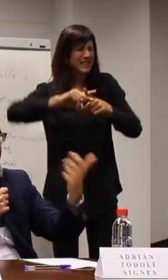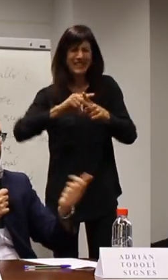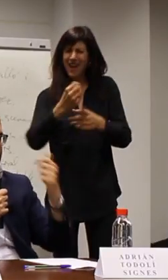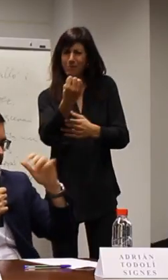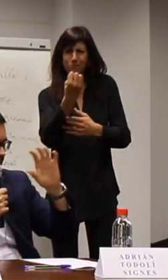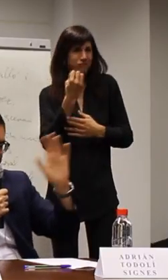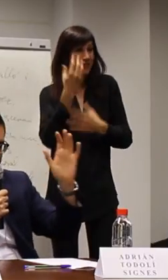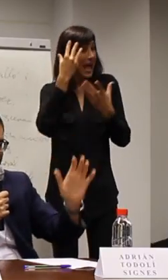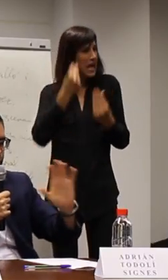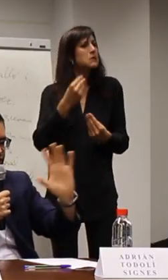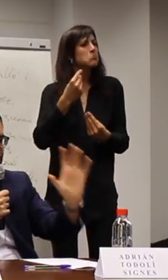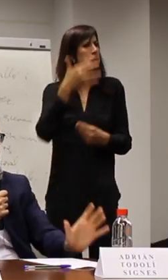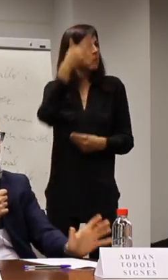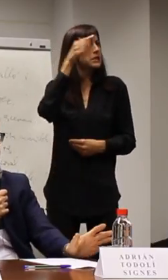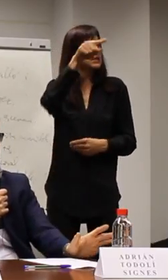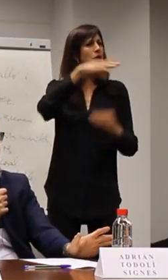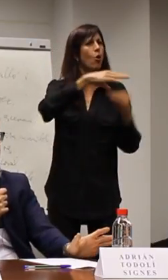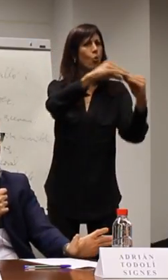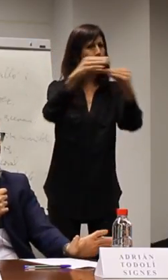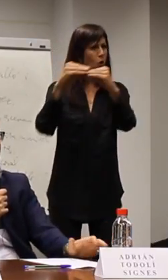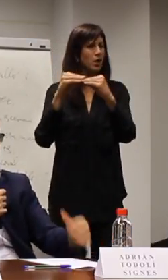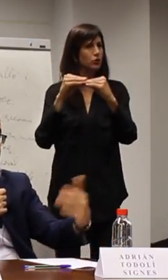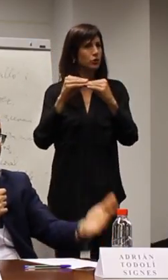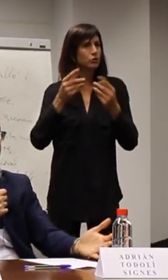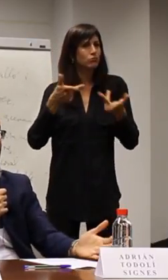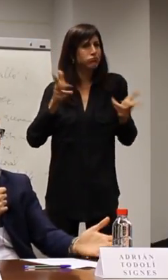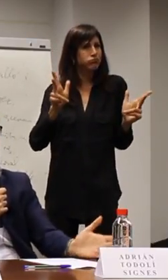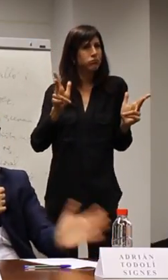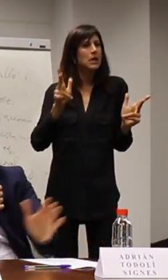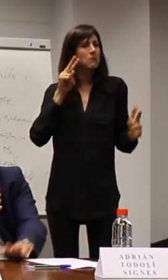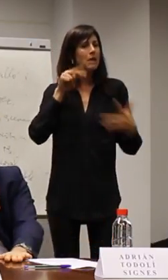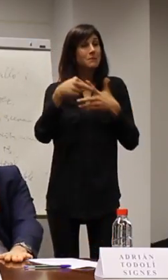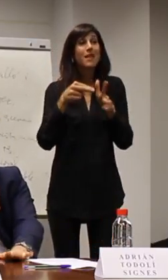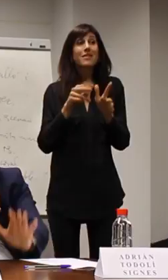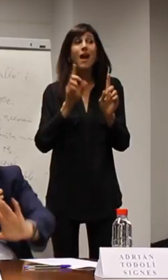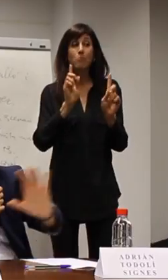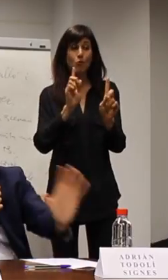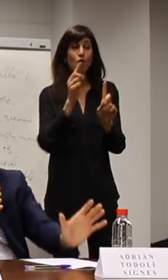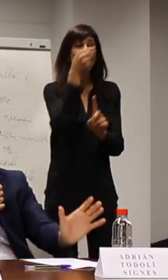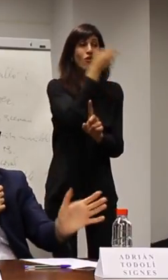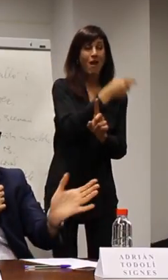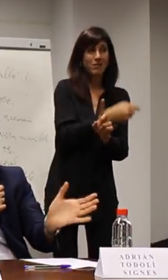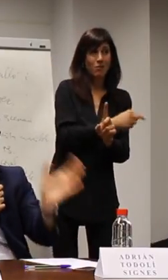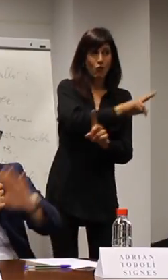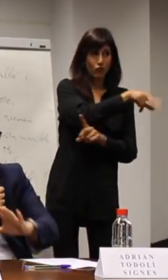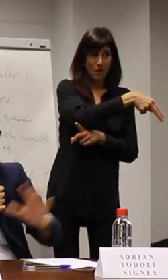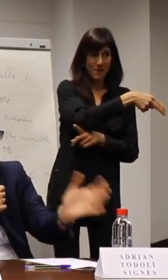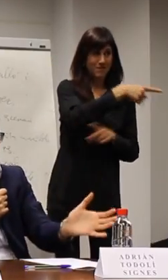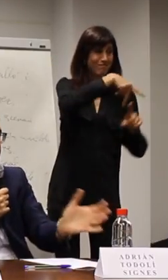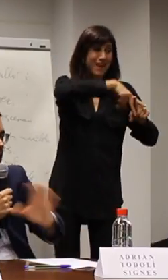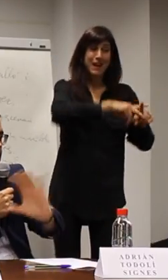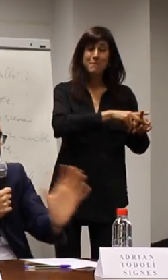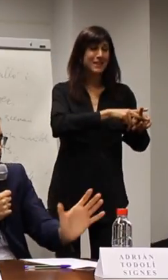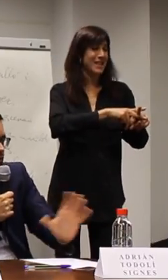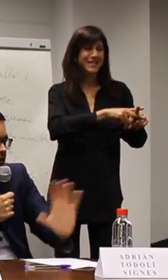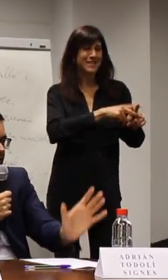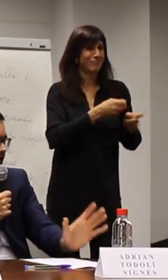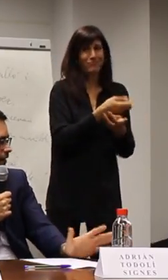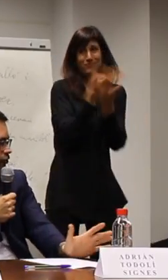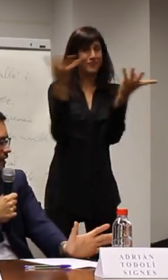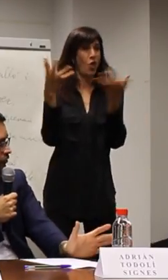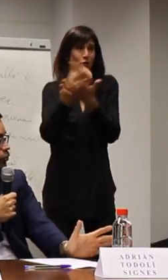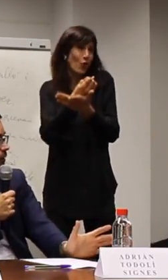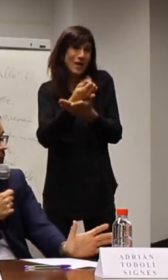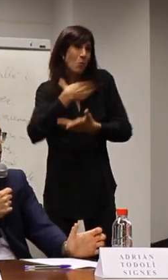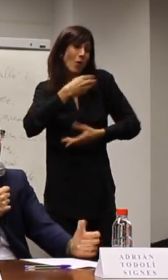el usuario permite muchísimas cosas positivas, la transparencia del mercado, pero tiene cosas negativas, como todas las herramientas, se puede utilizar para el bien o para el mal, ¿no? Pues, es